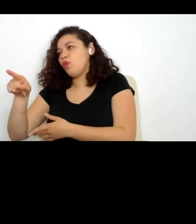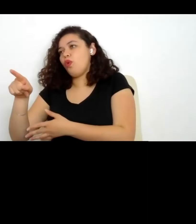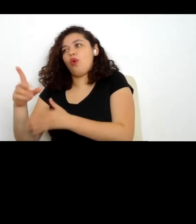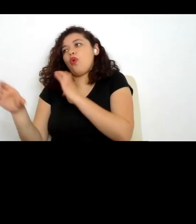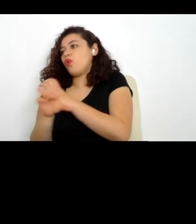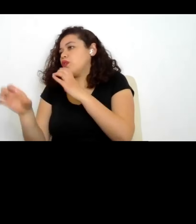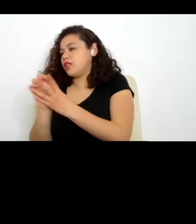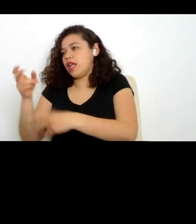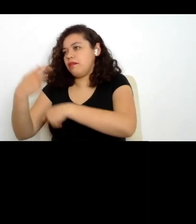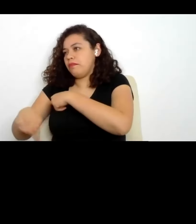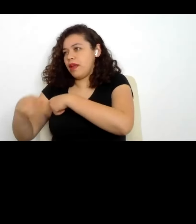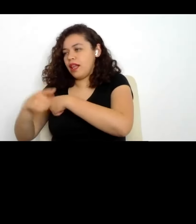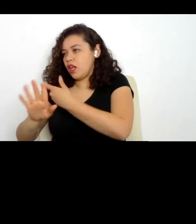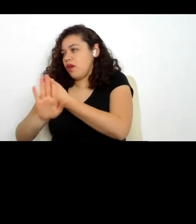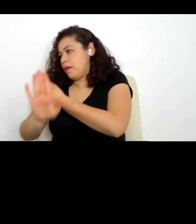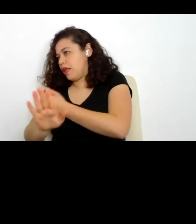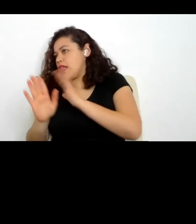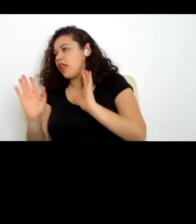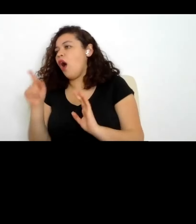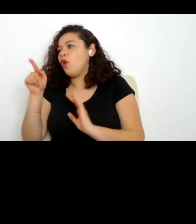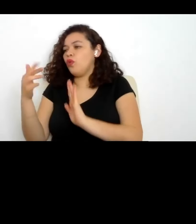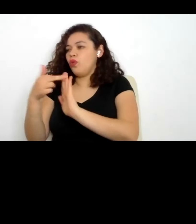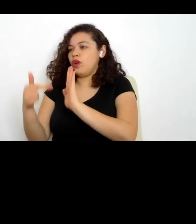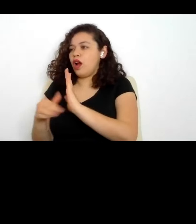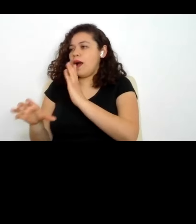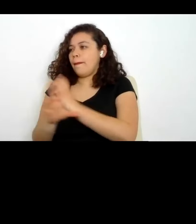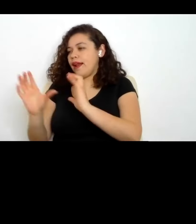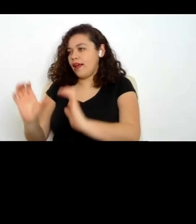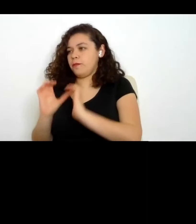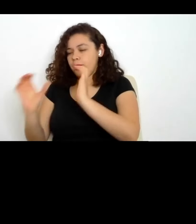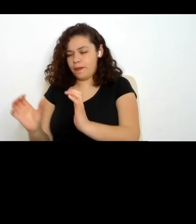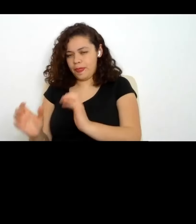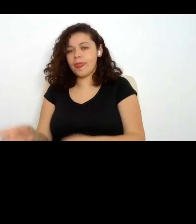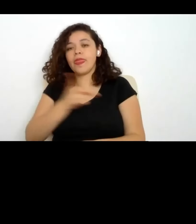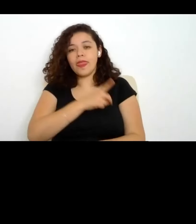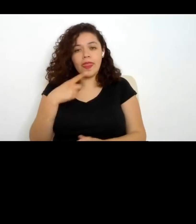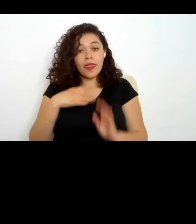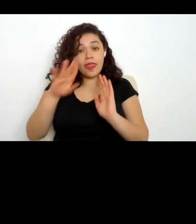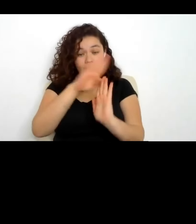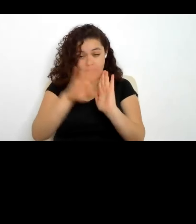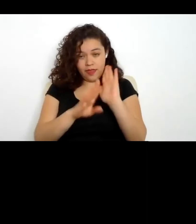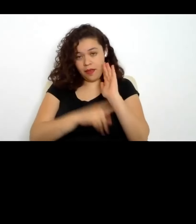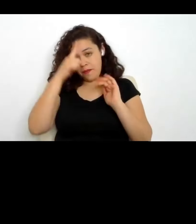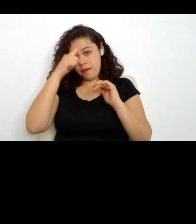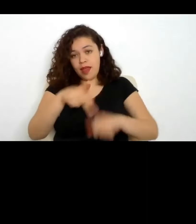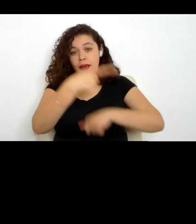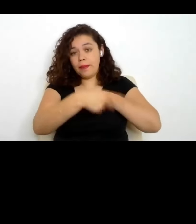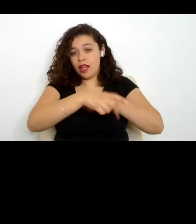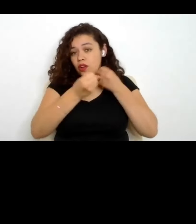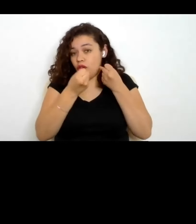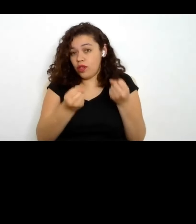Entonces, es muy importante que tengamos esas medidas de seguridad para evitar estas vulneraciones a la seguridad